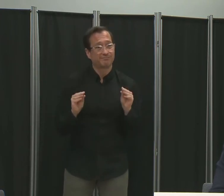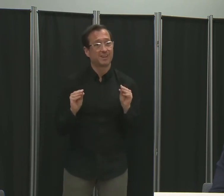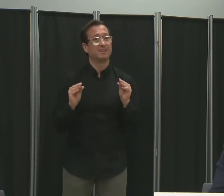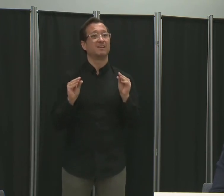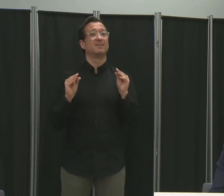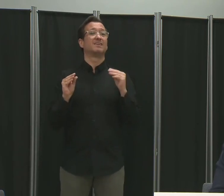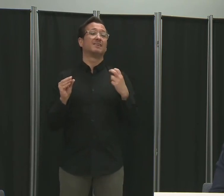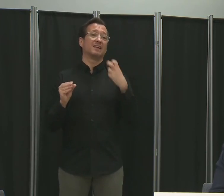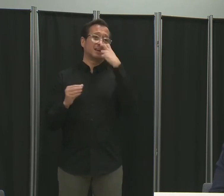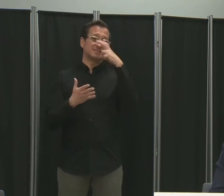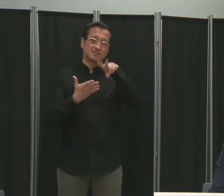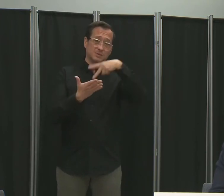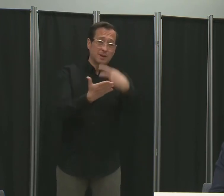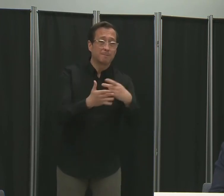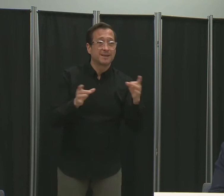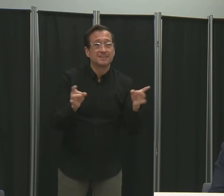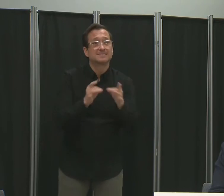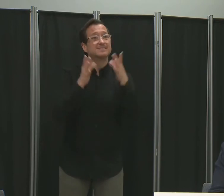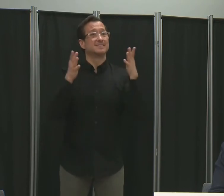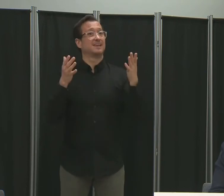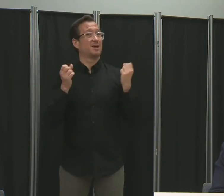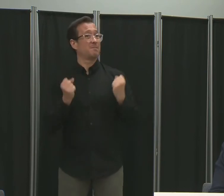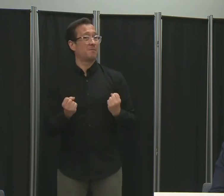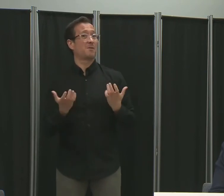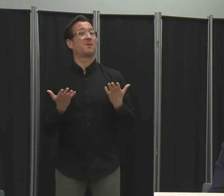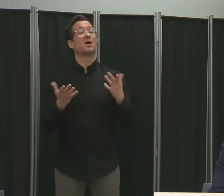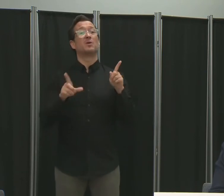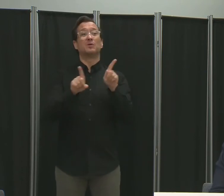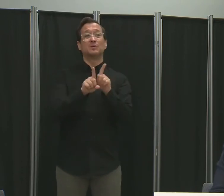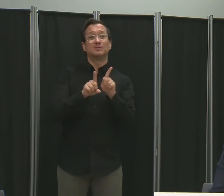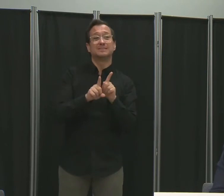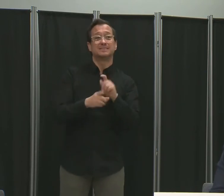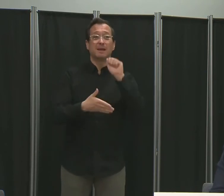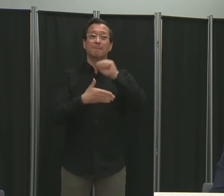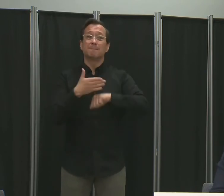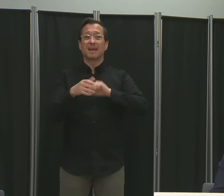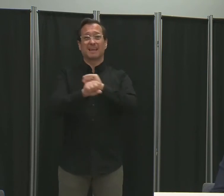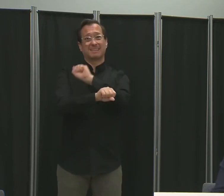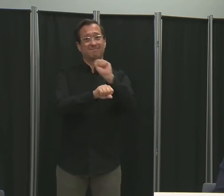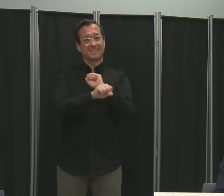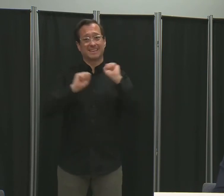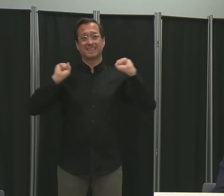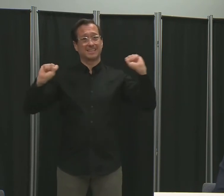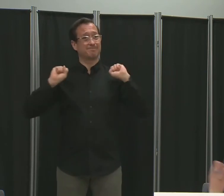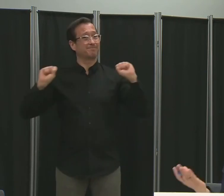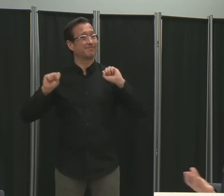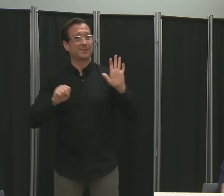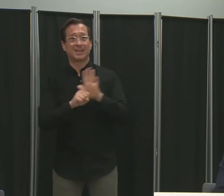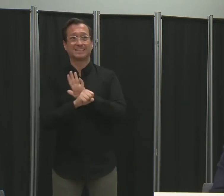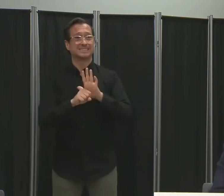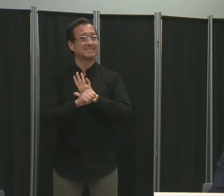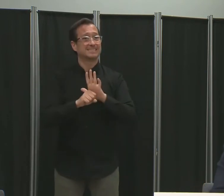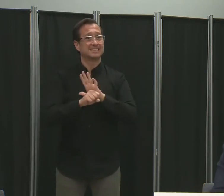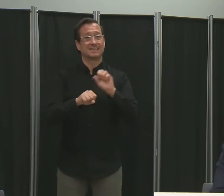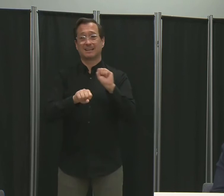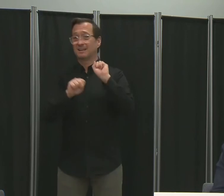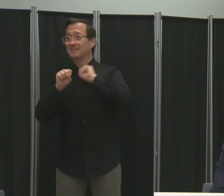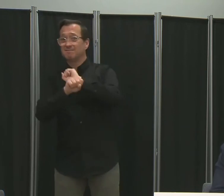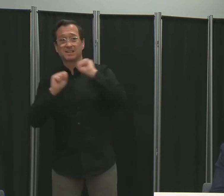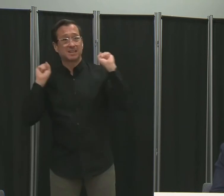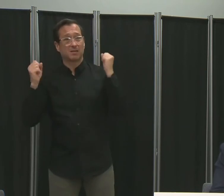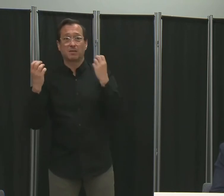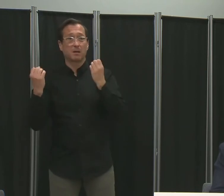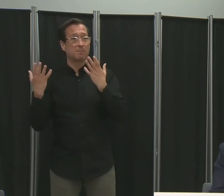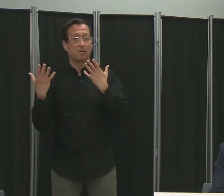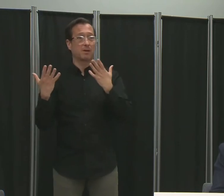toute la question du déconditionnement physique donc en réduisant la part d'activité physique et docteur lebel pourra nous